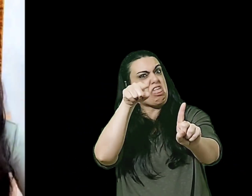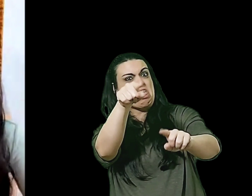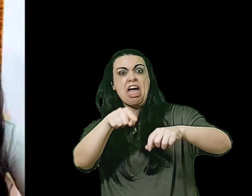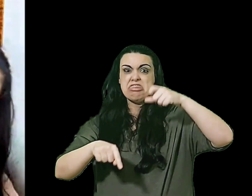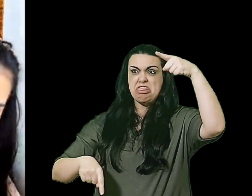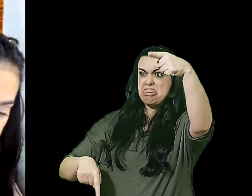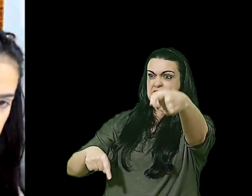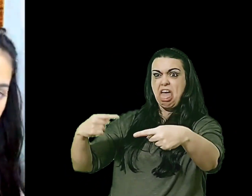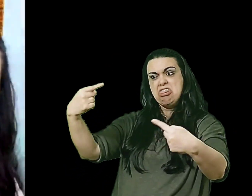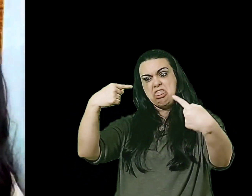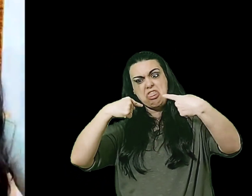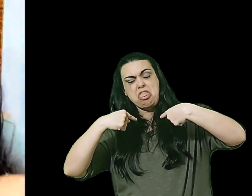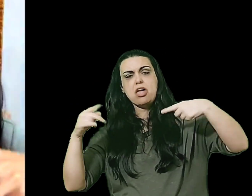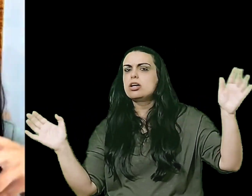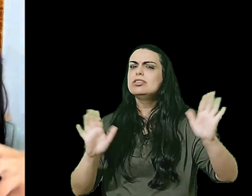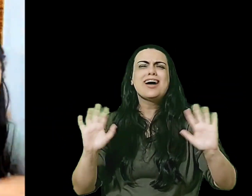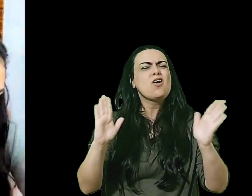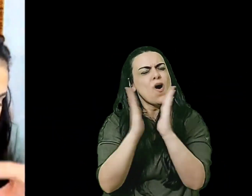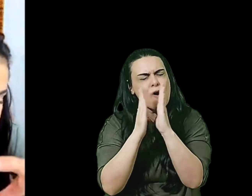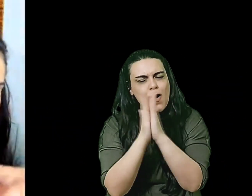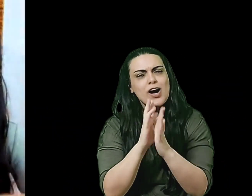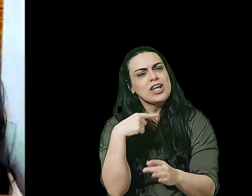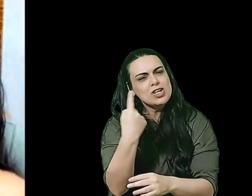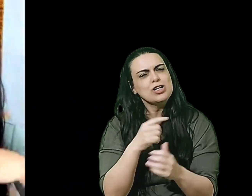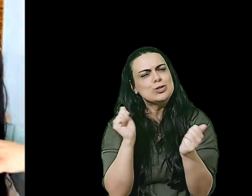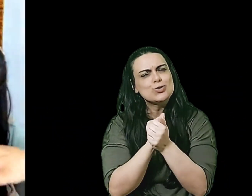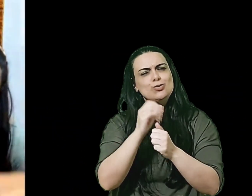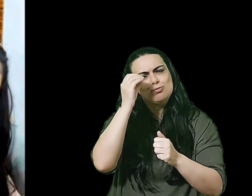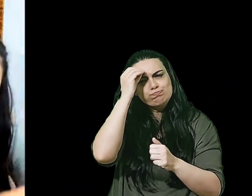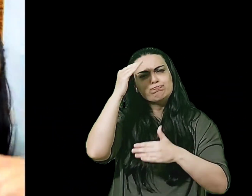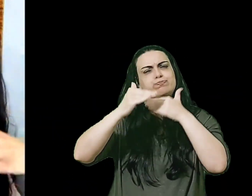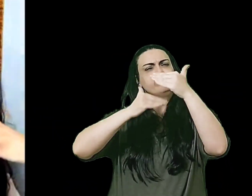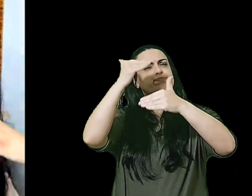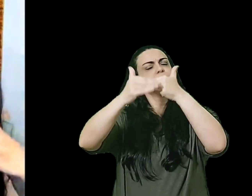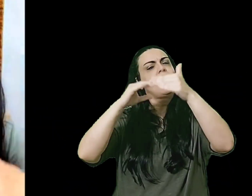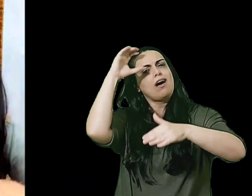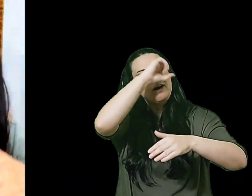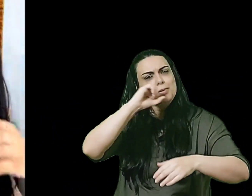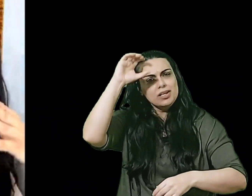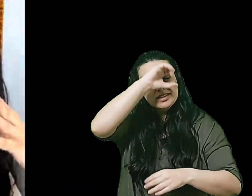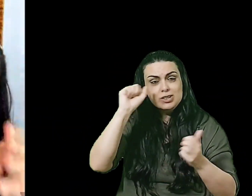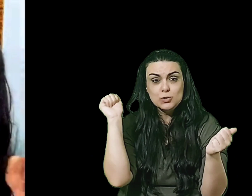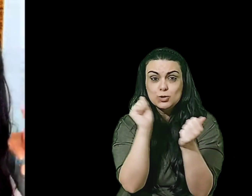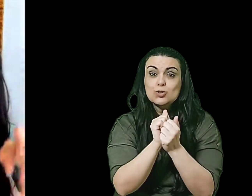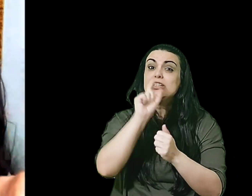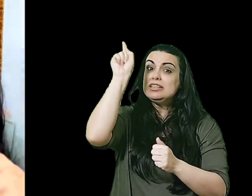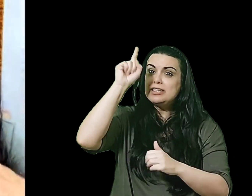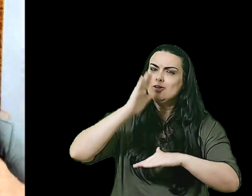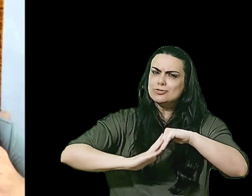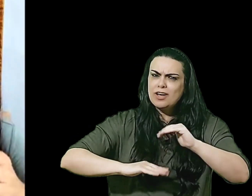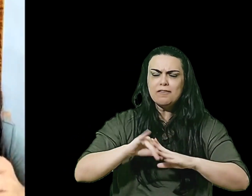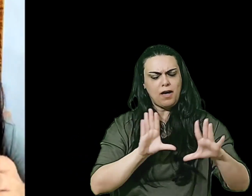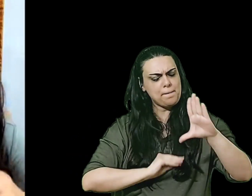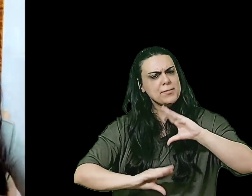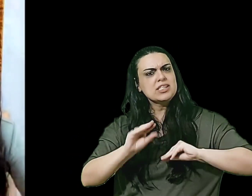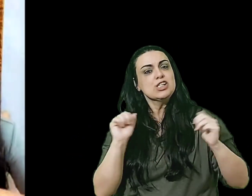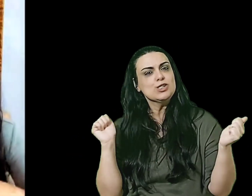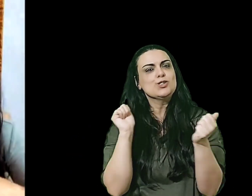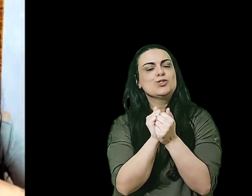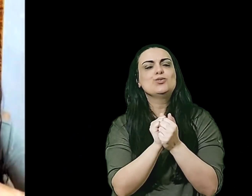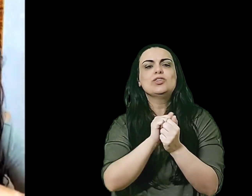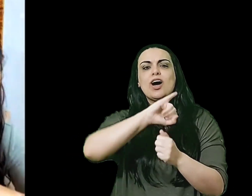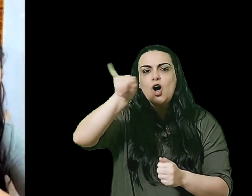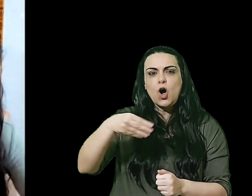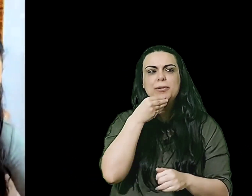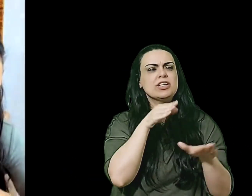não. Ora que a gente vai crescendo junto, vai ruminando junto. E o Senhor vai fazer a obra com a gente no